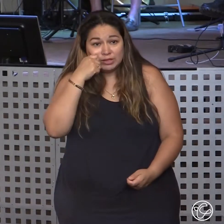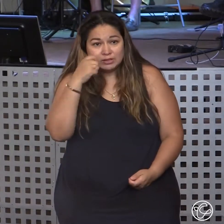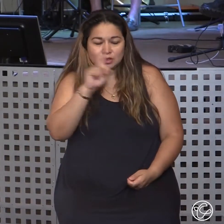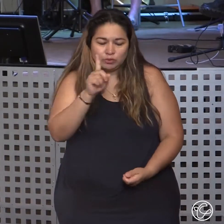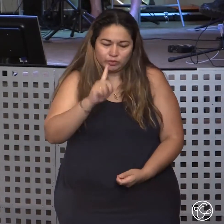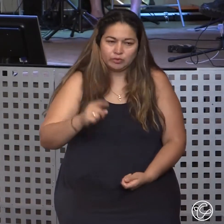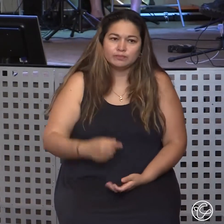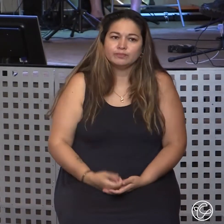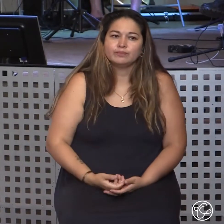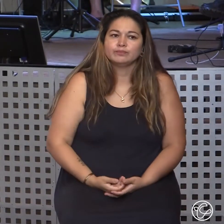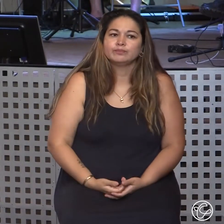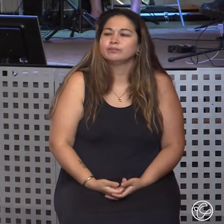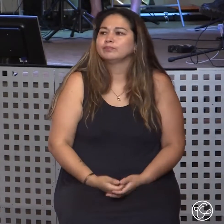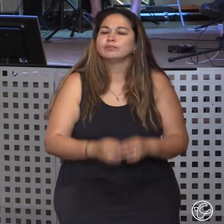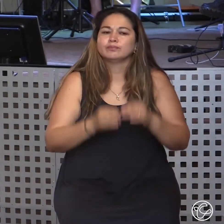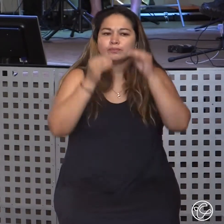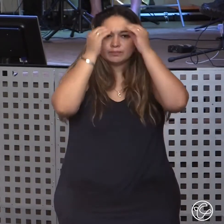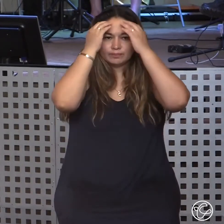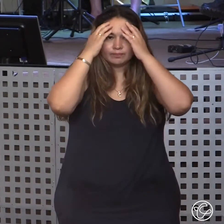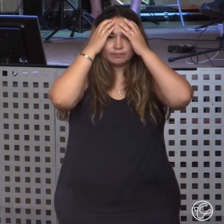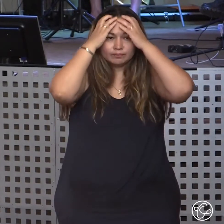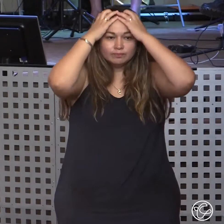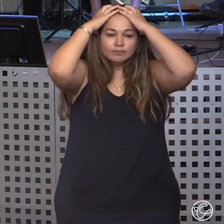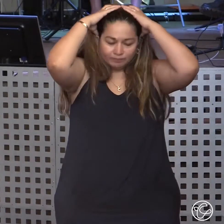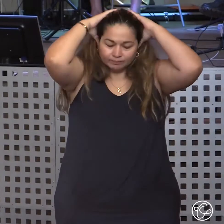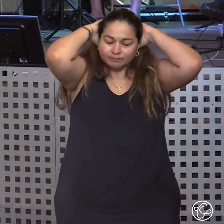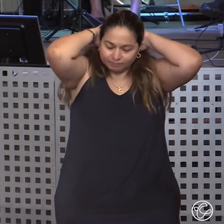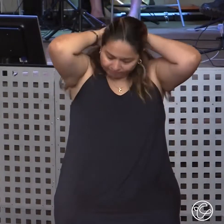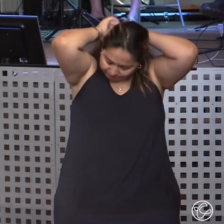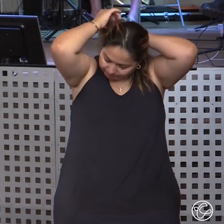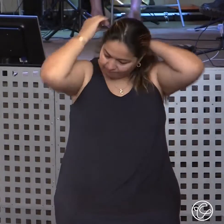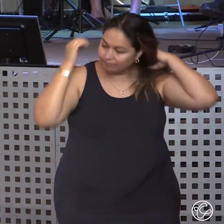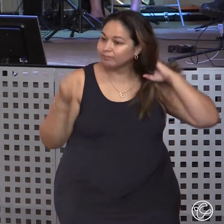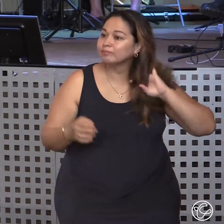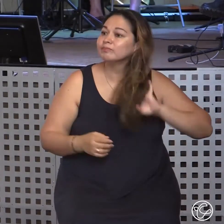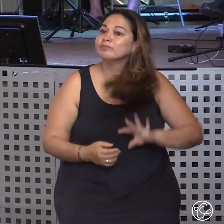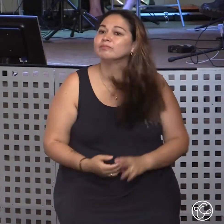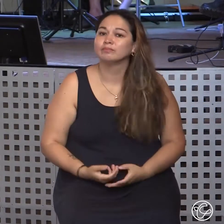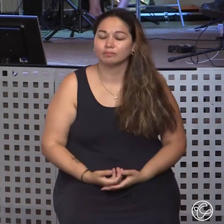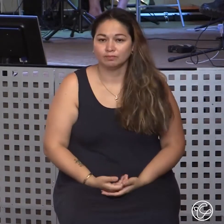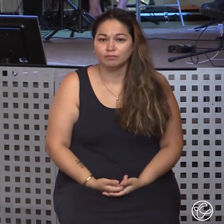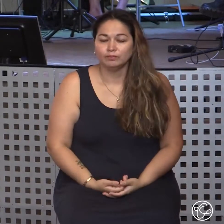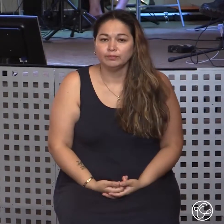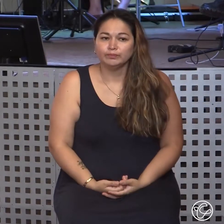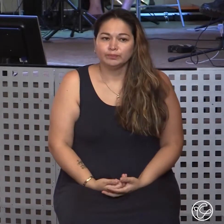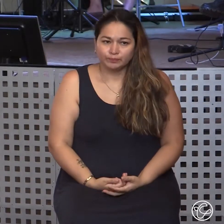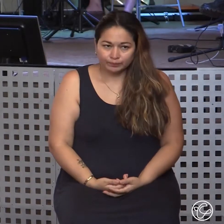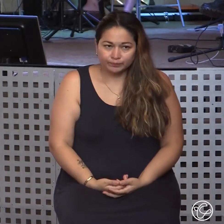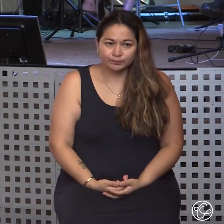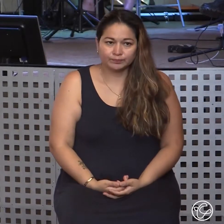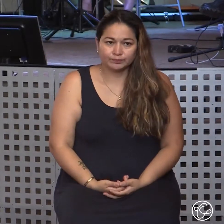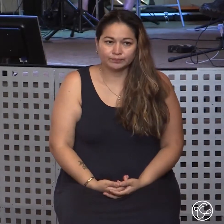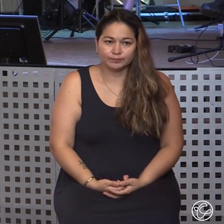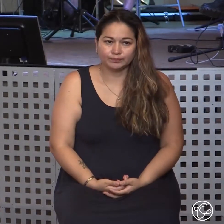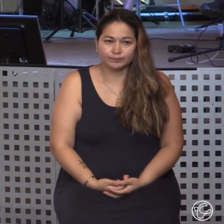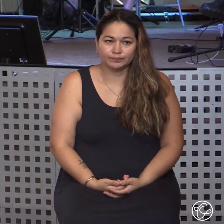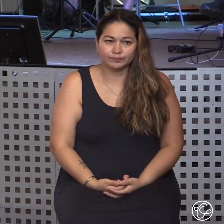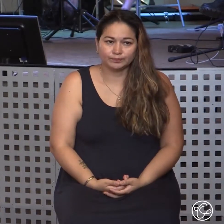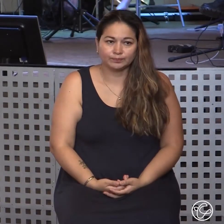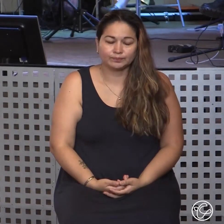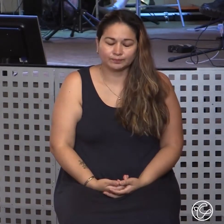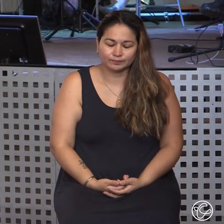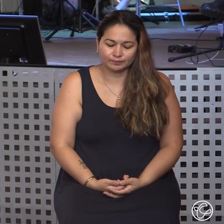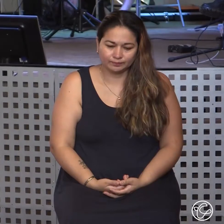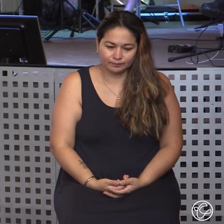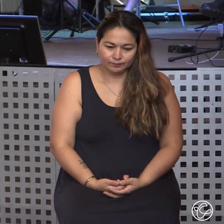tenemos para recibir cosecha, lo que es espacio físico. Habrá que hacer cambios estructurales. Si Dios nos permite, lo haremos también.